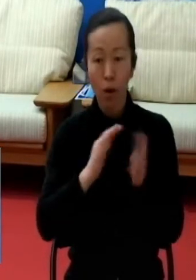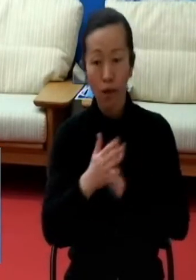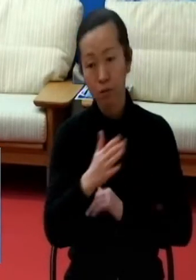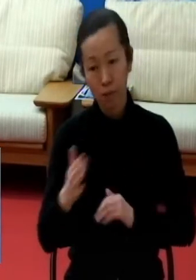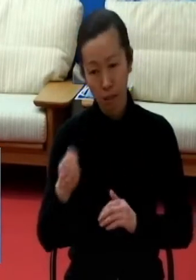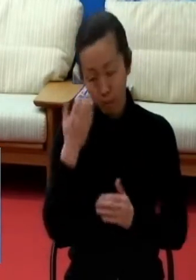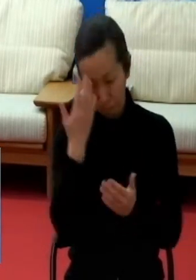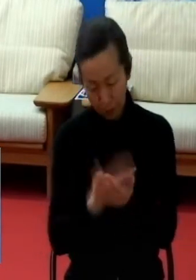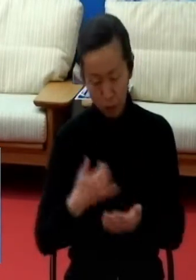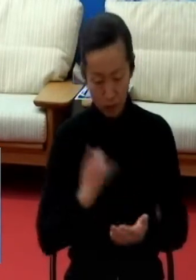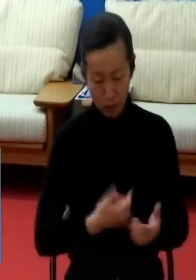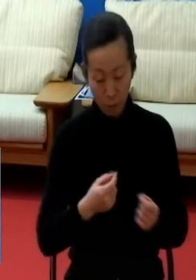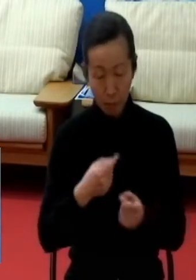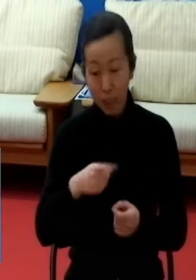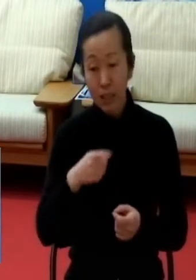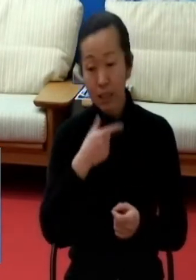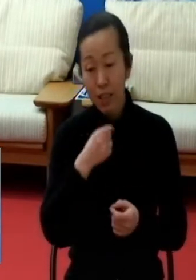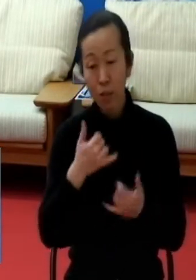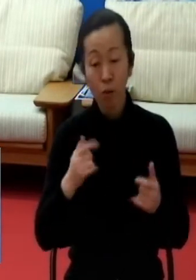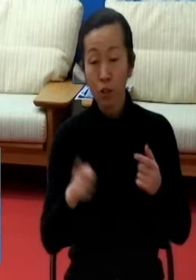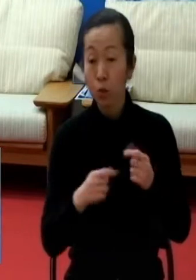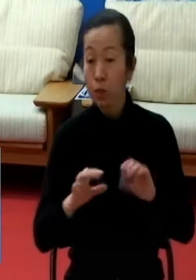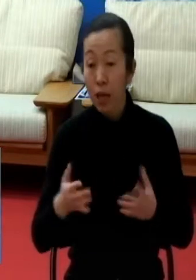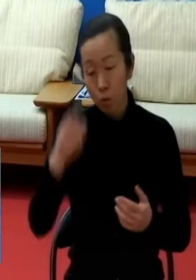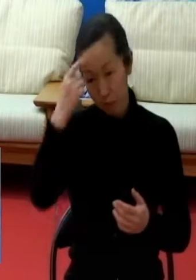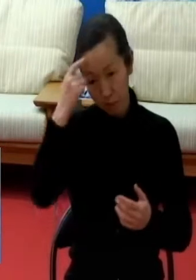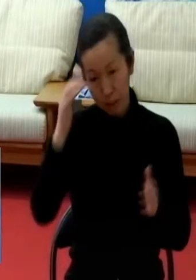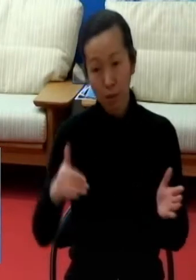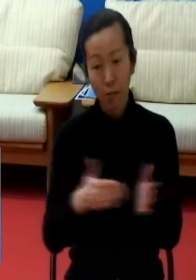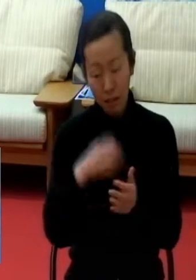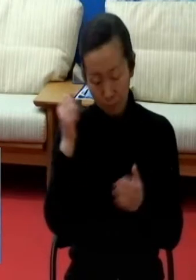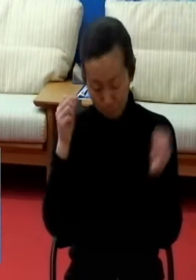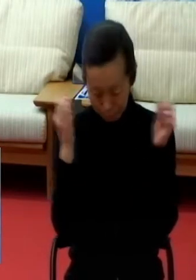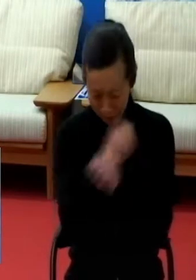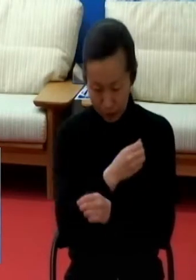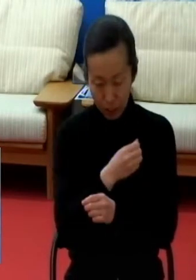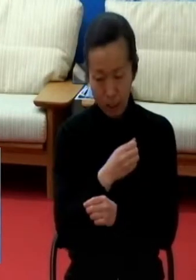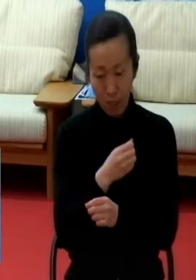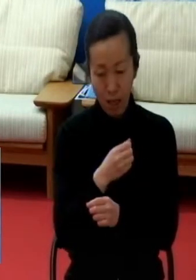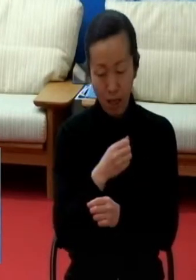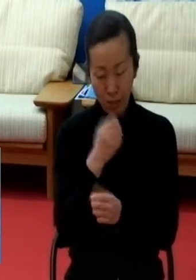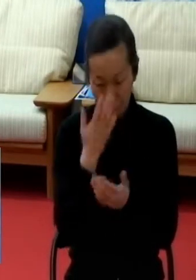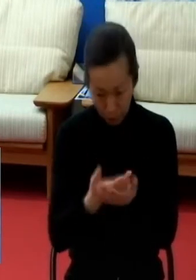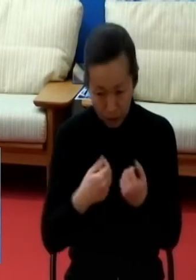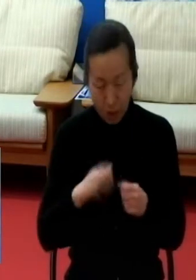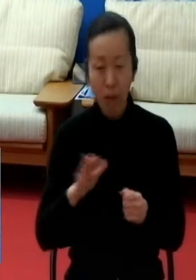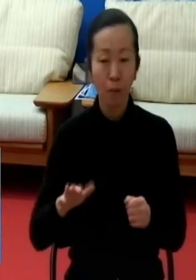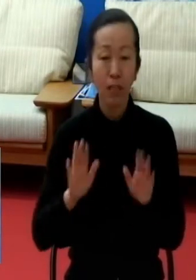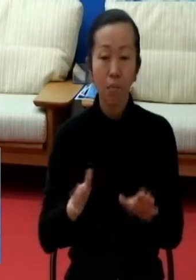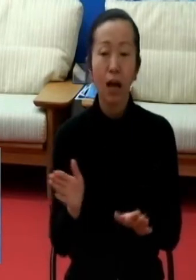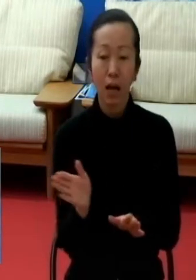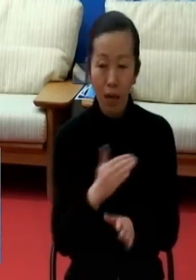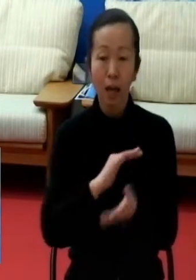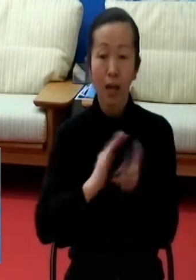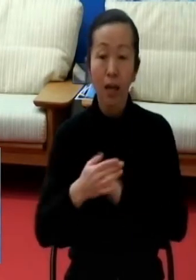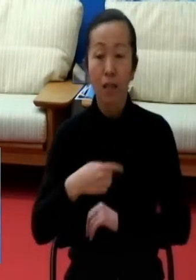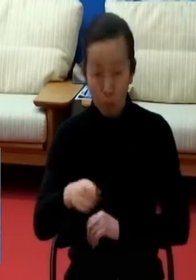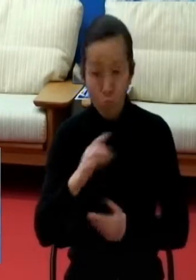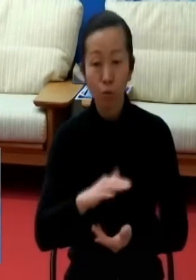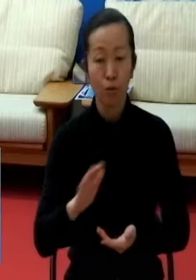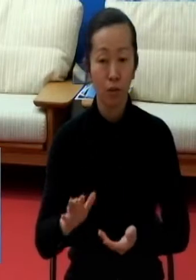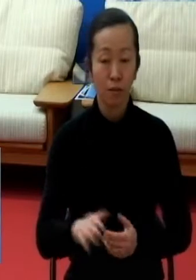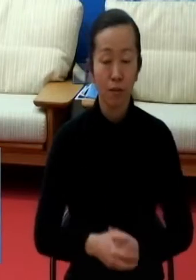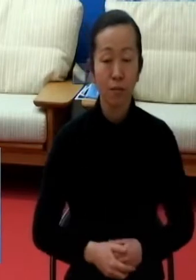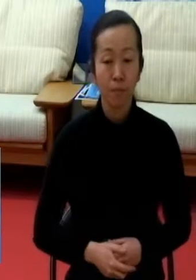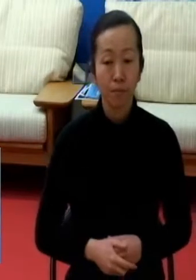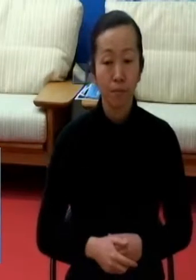まうん 자, です。 지금까지는 잘못됐다 할지라도. 今までは間違ったとしても、 자, 오늘 이 그리스도의 언약을 붙잡고 새로운 시작,